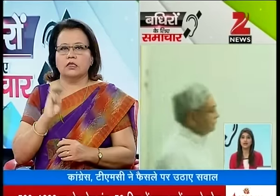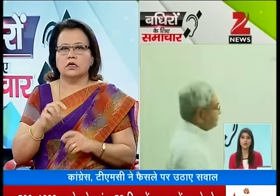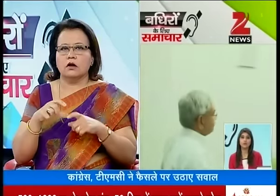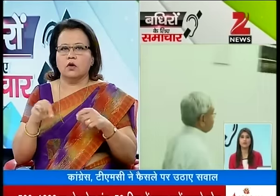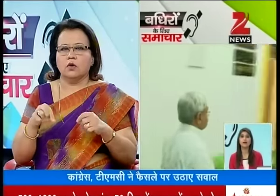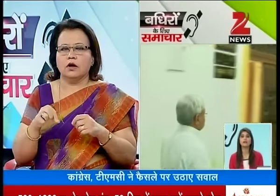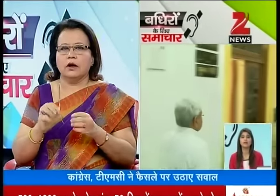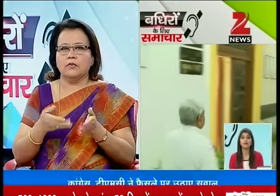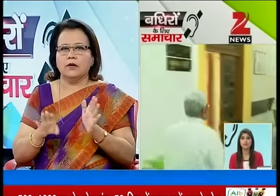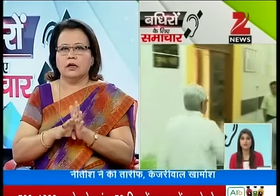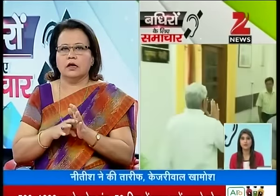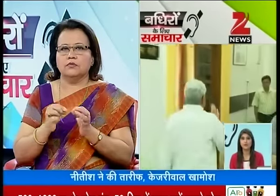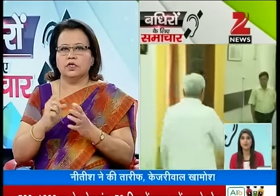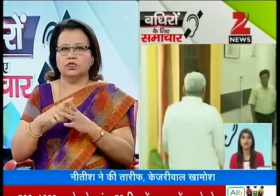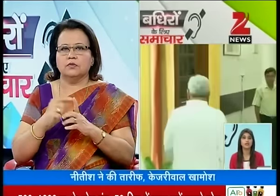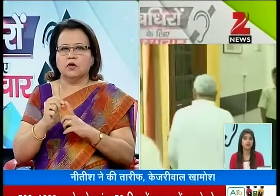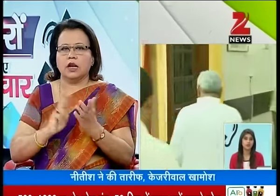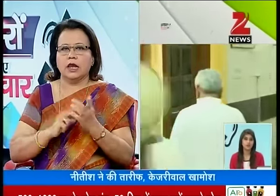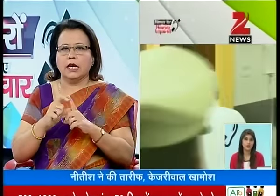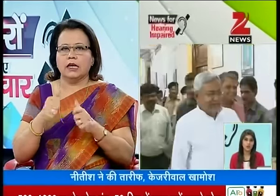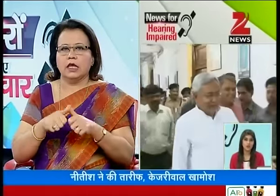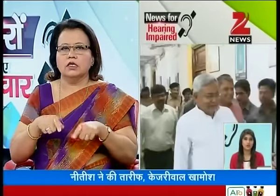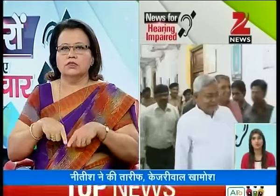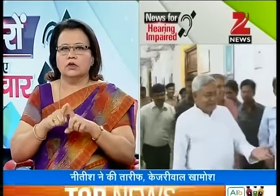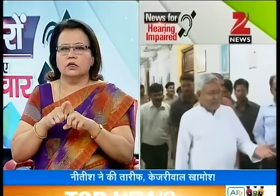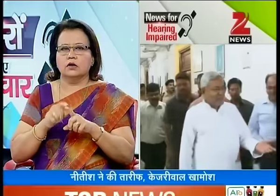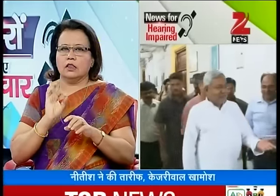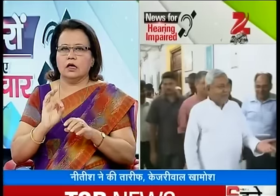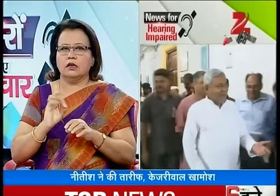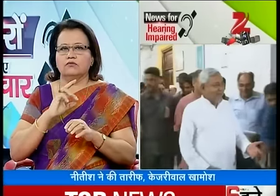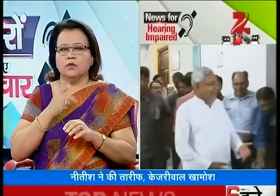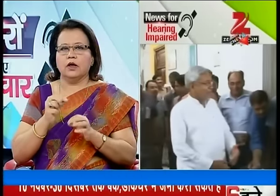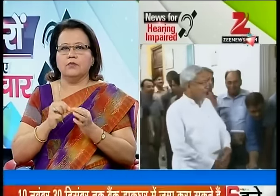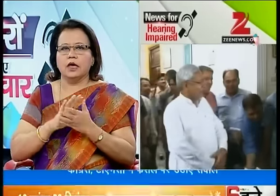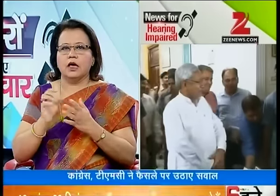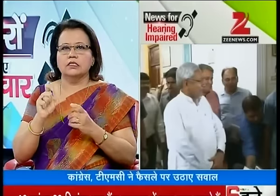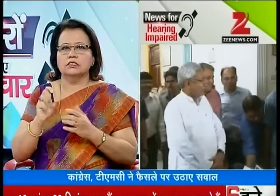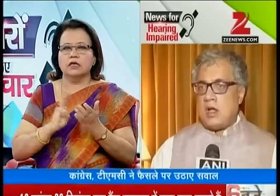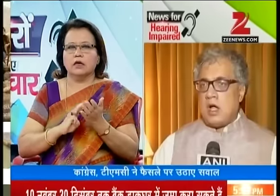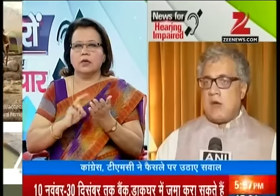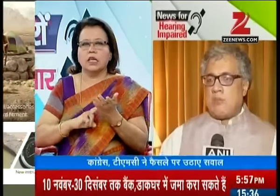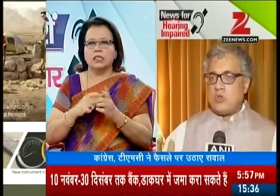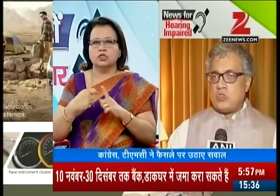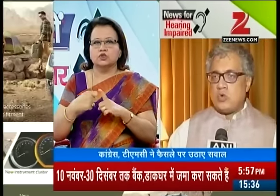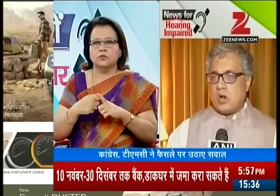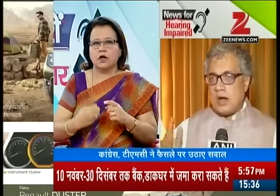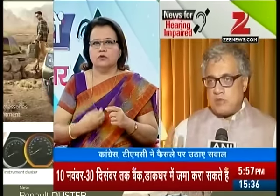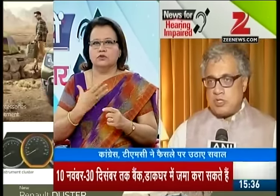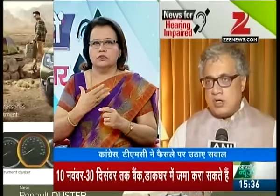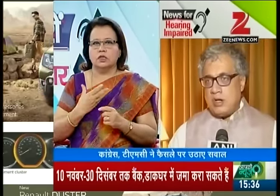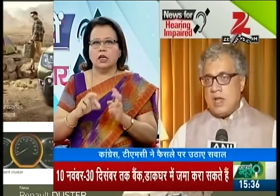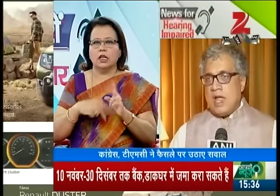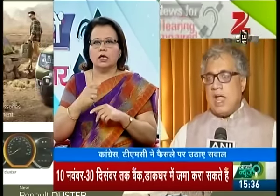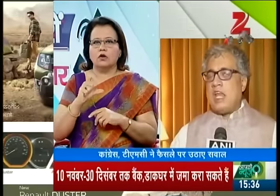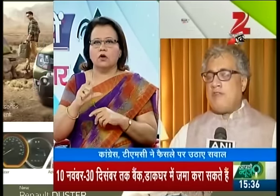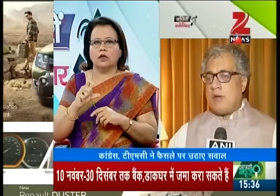500 हजार के नोट बैन करने की बीजेपी और एनडीए के सहयोगी दलों ने तारीफ की है। बिहार के सीएम नीतीश कुमार भी इससे खुश